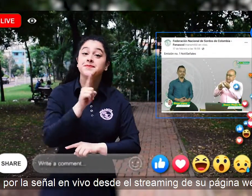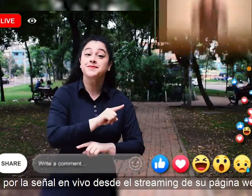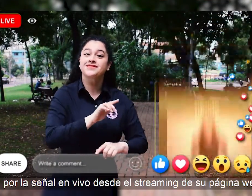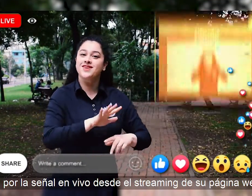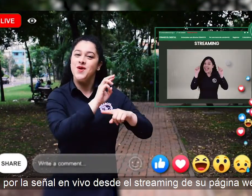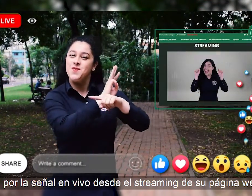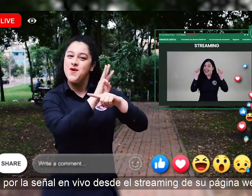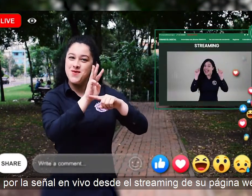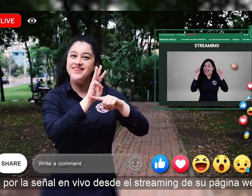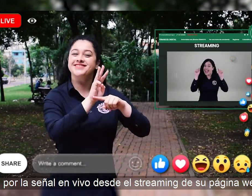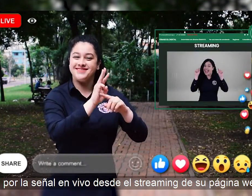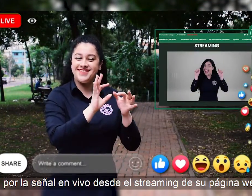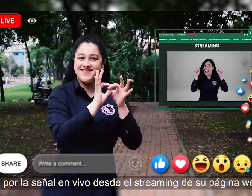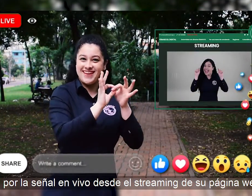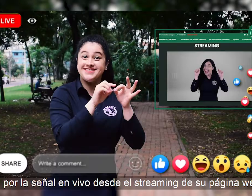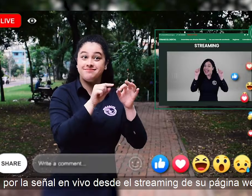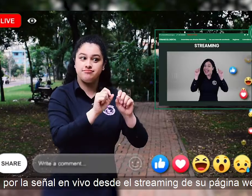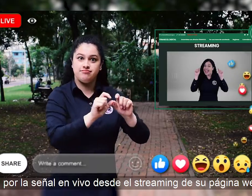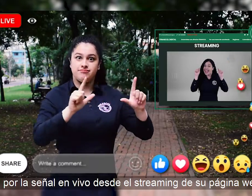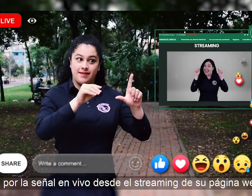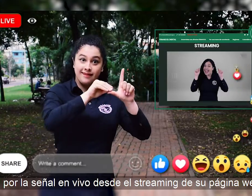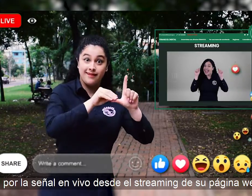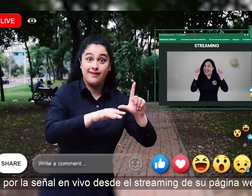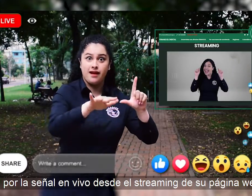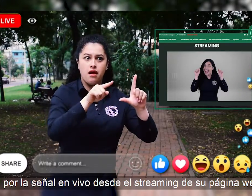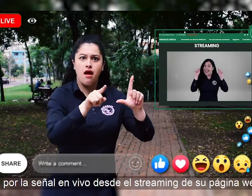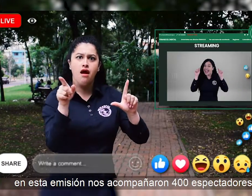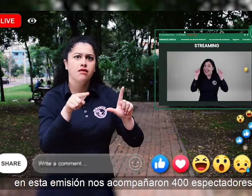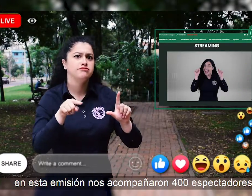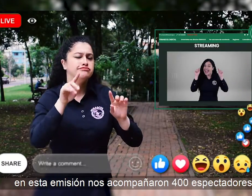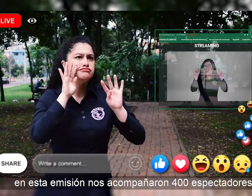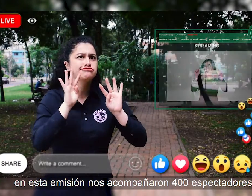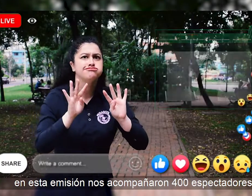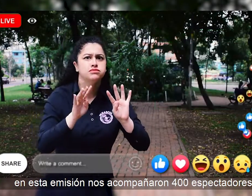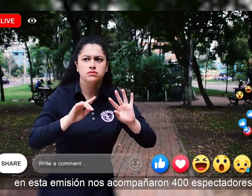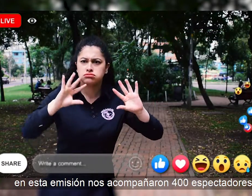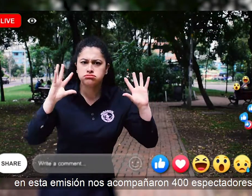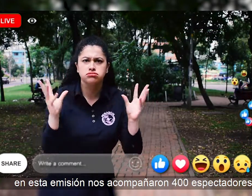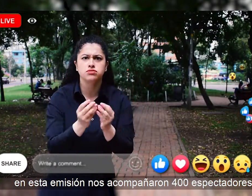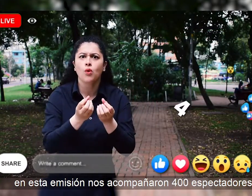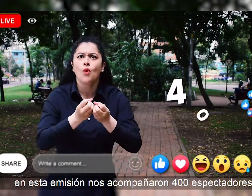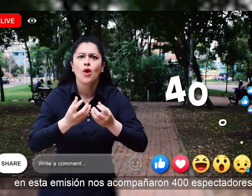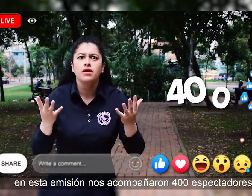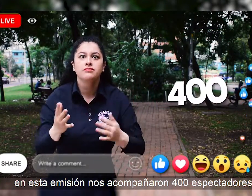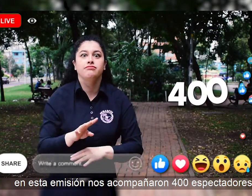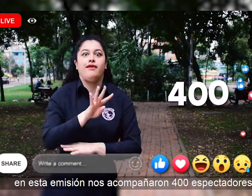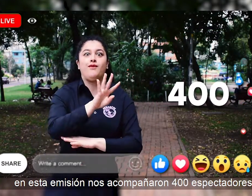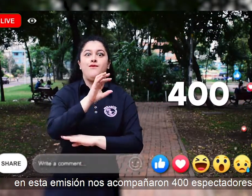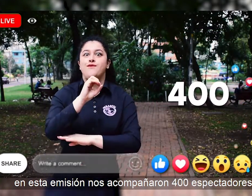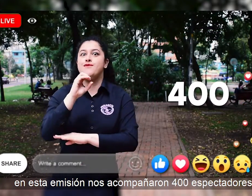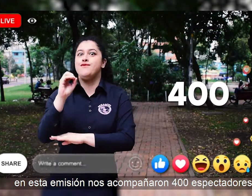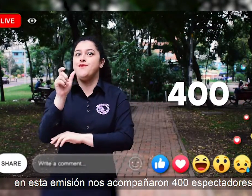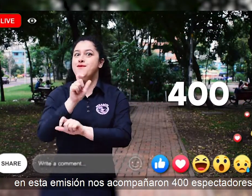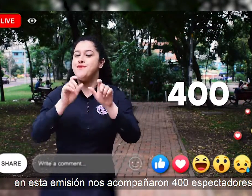la señal en vivo desde el streaming de su página web. En esta emisión nos acompañaron 400 espectadores.